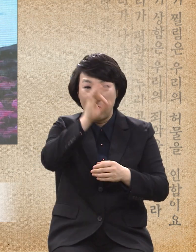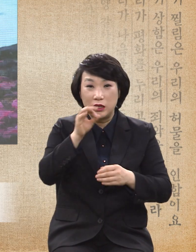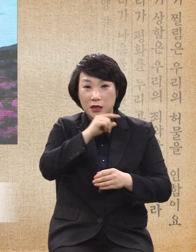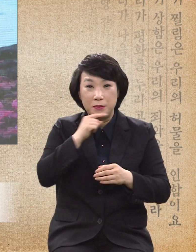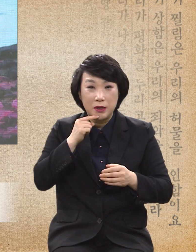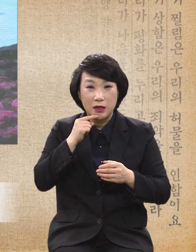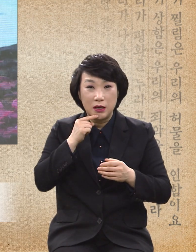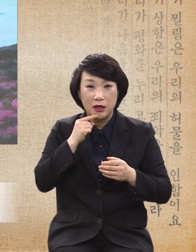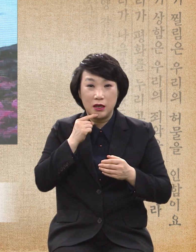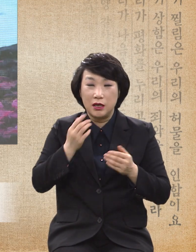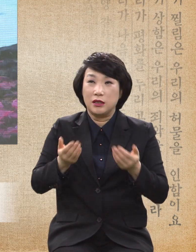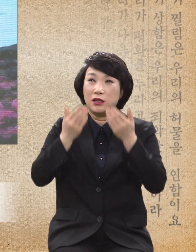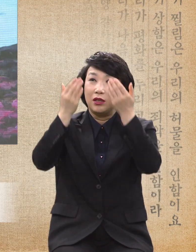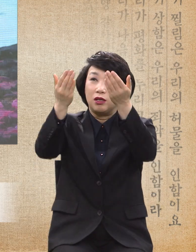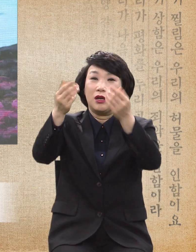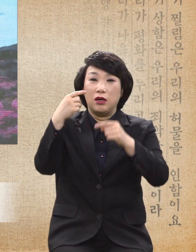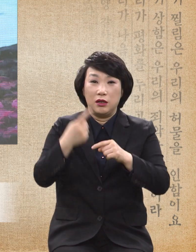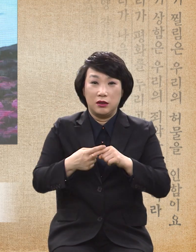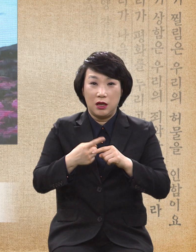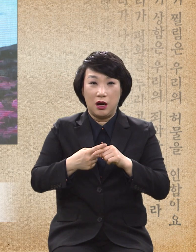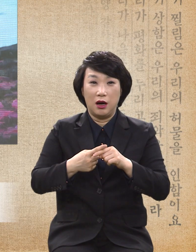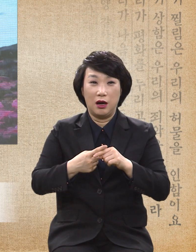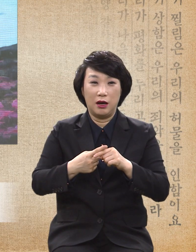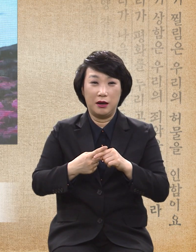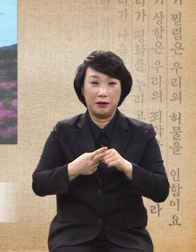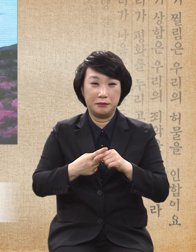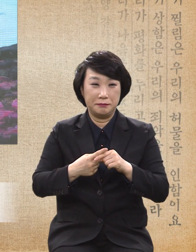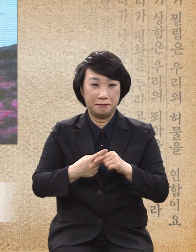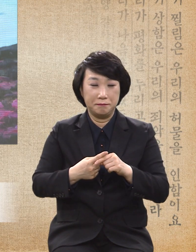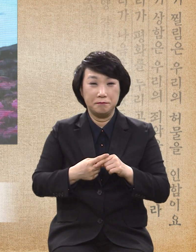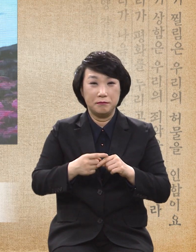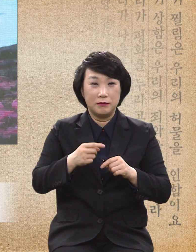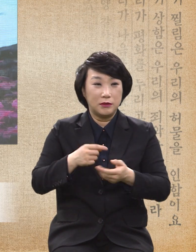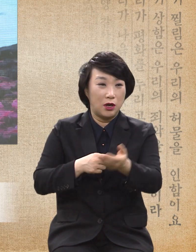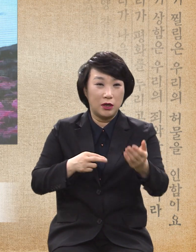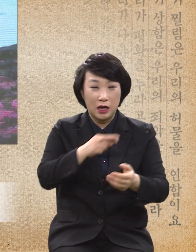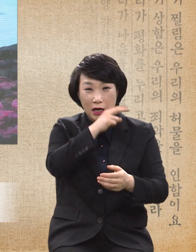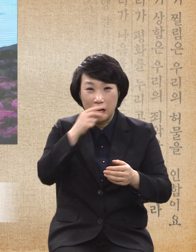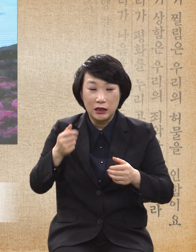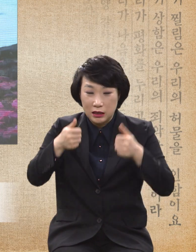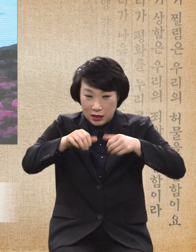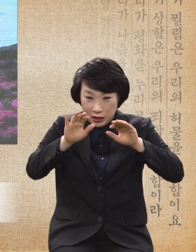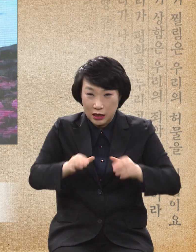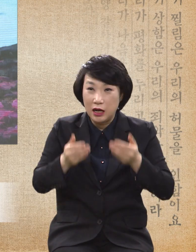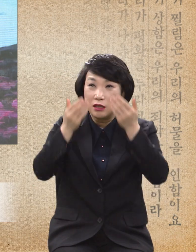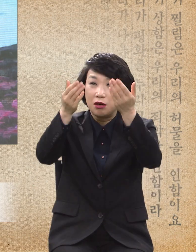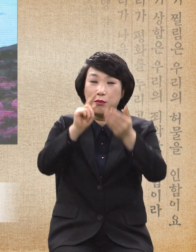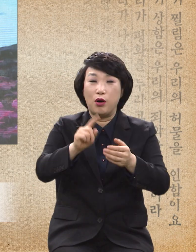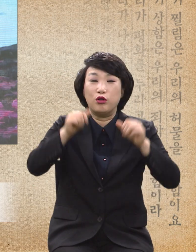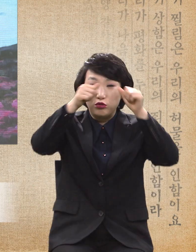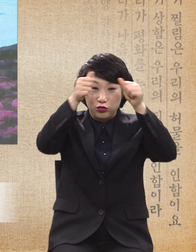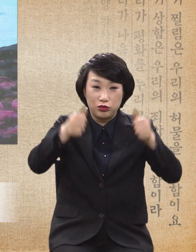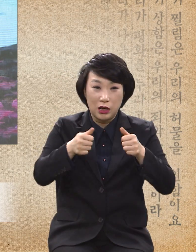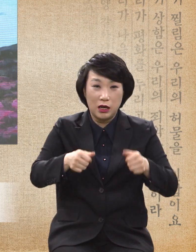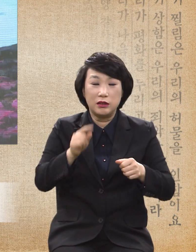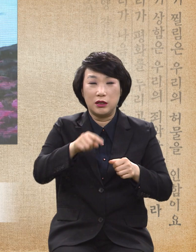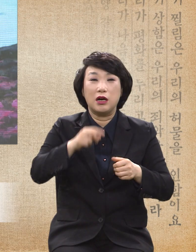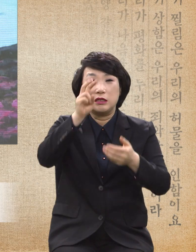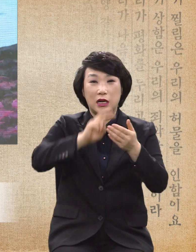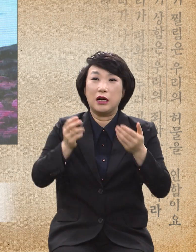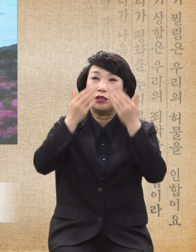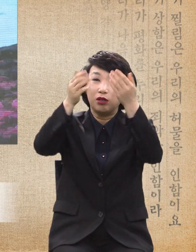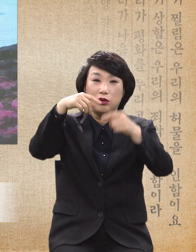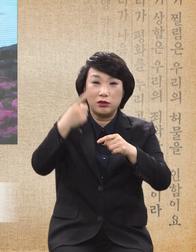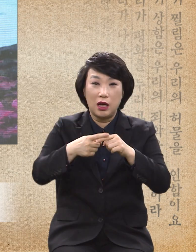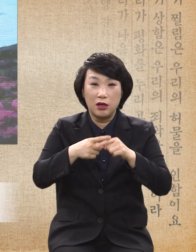돼지 피를 드린 바 다름이 없고 분향하는 것은 우상을 찬양하는 것과